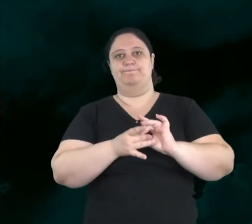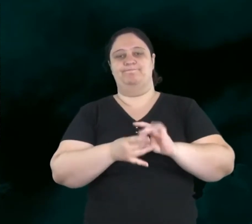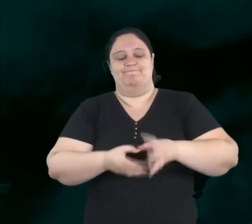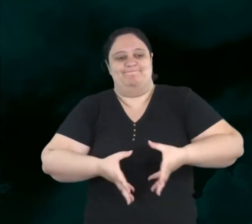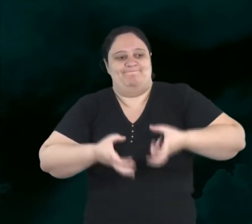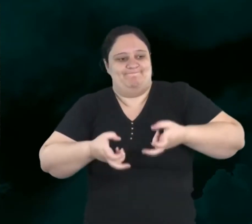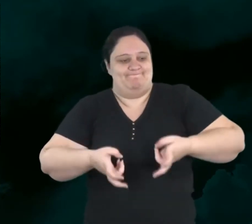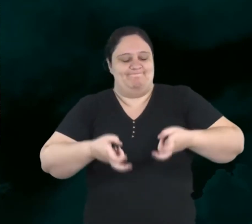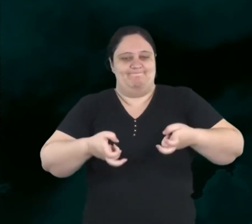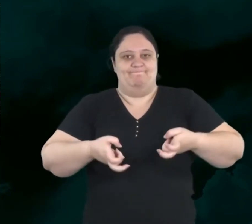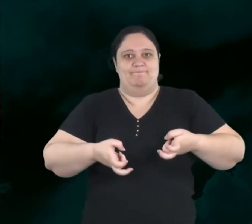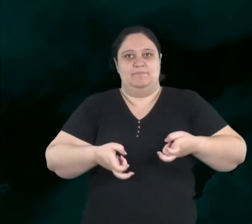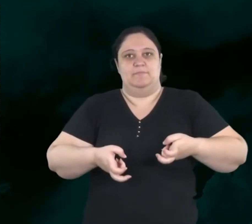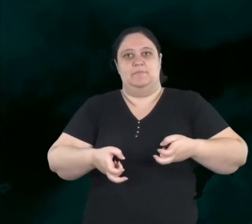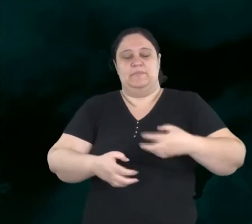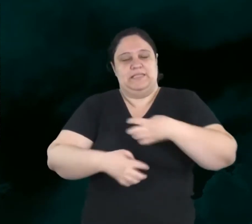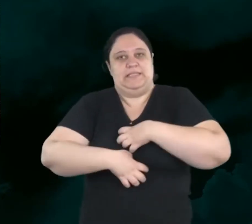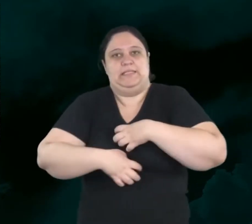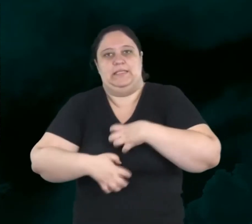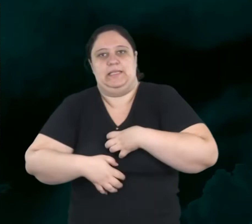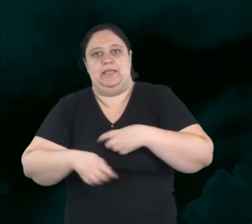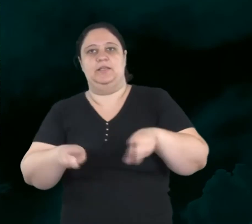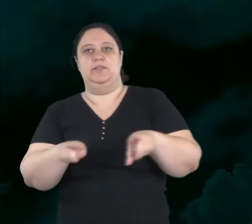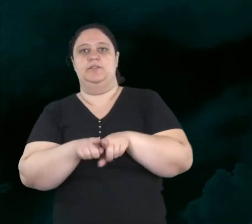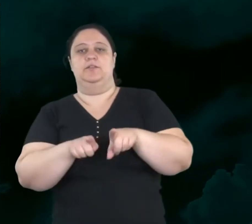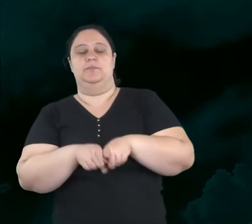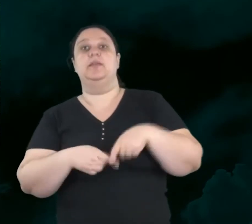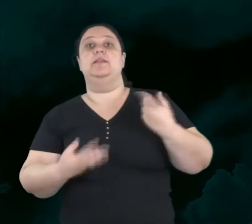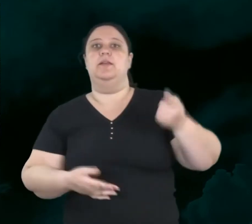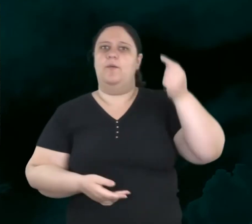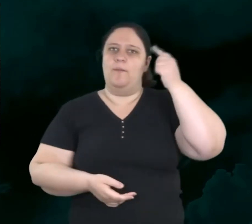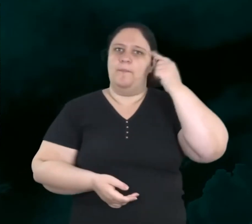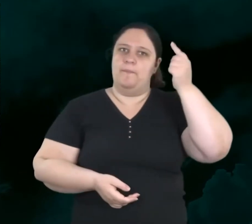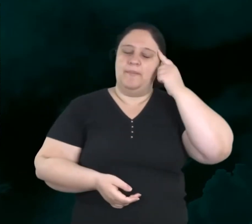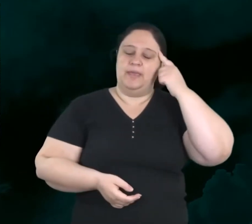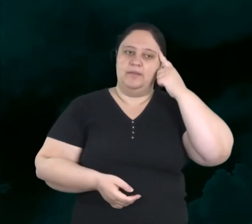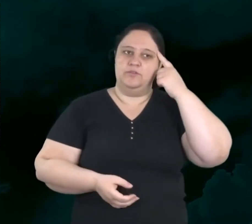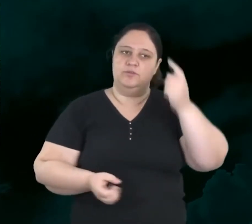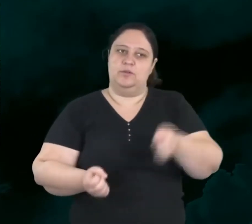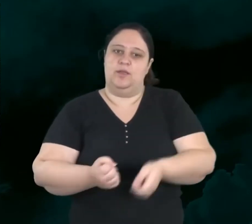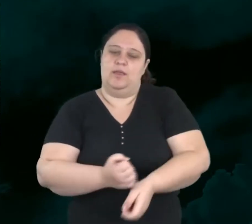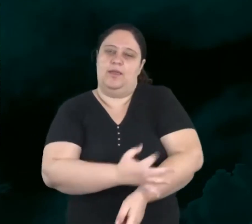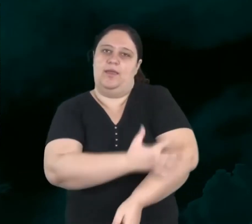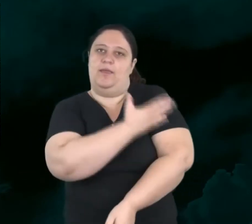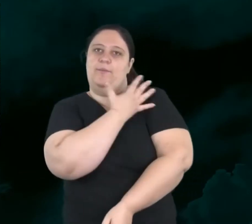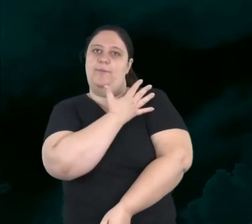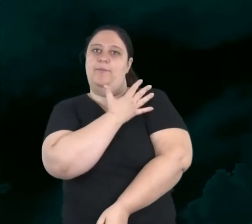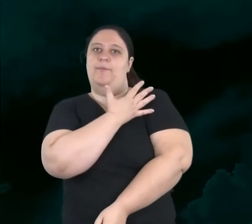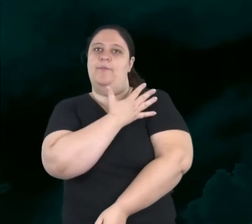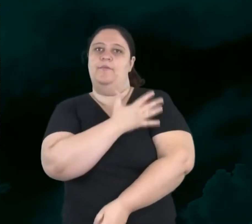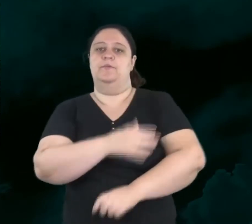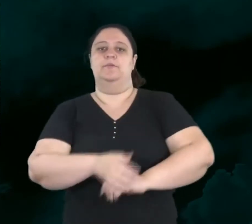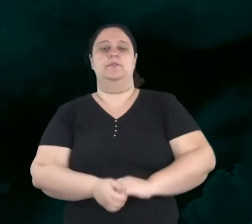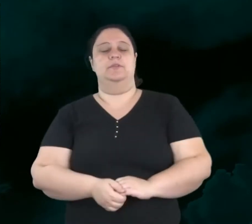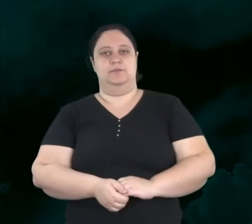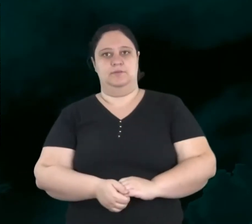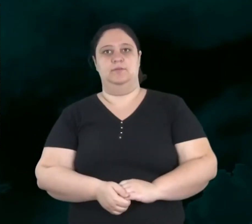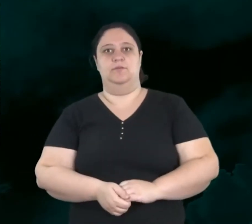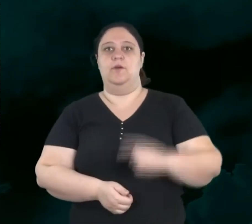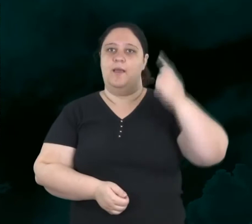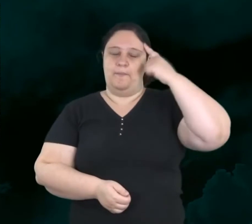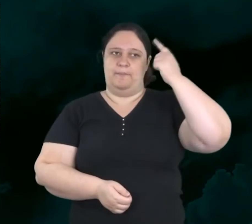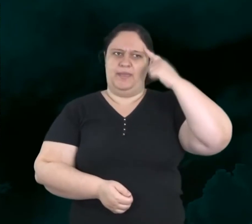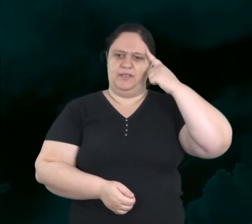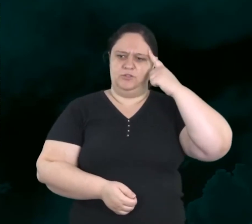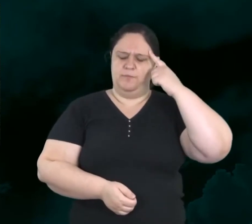isso vai ser processado através da nossa mente, emoção, né? A nossa mente para analisar, pensar,